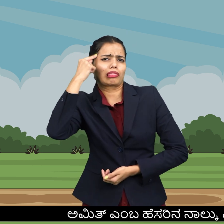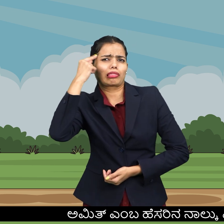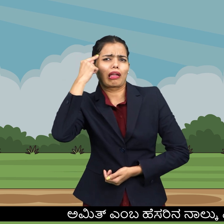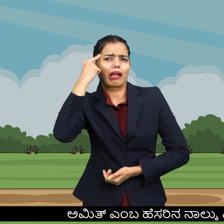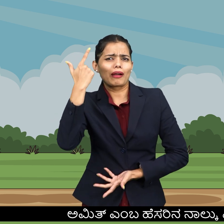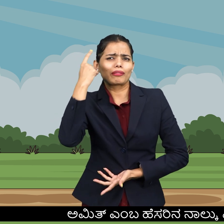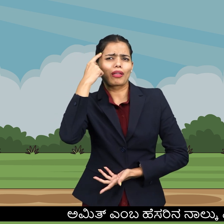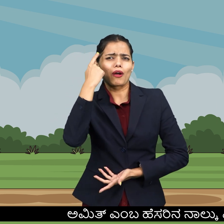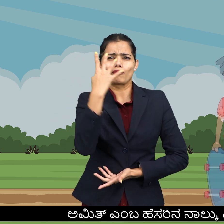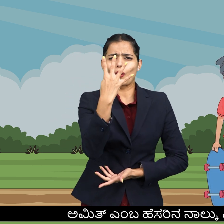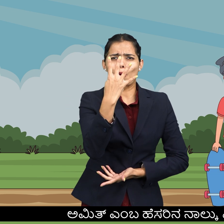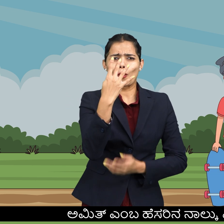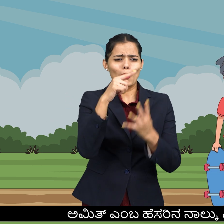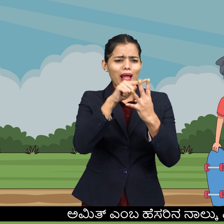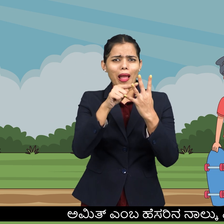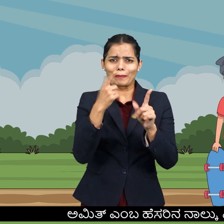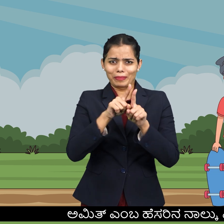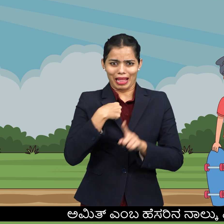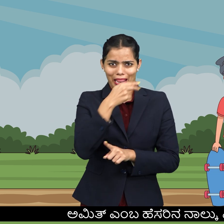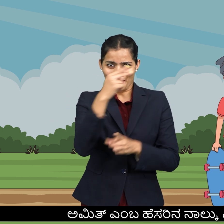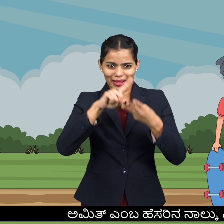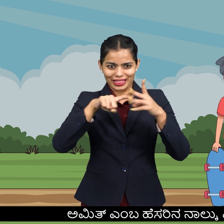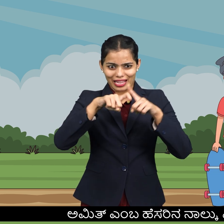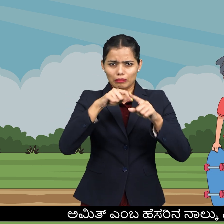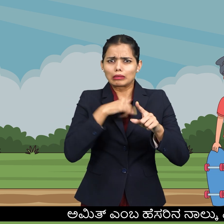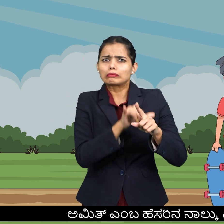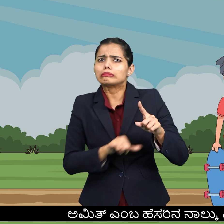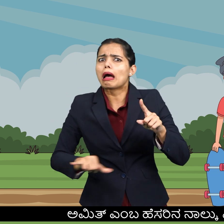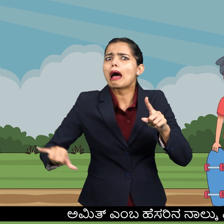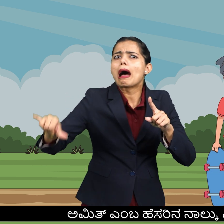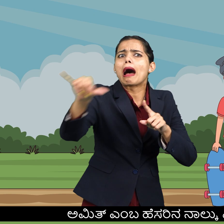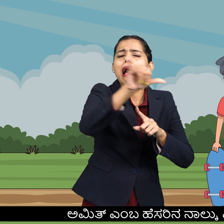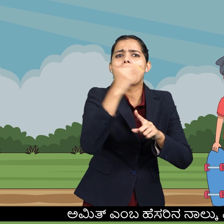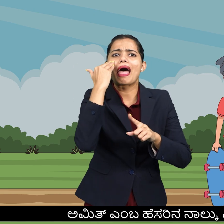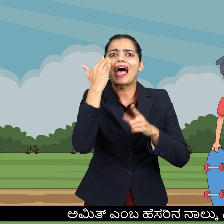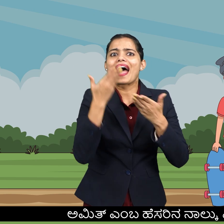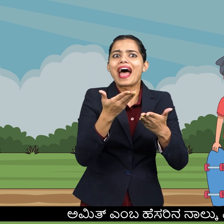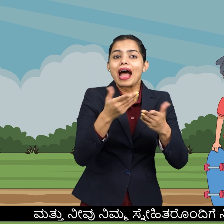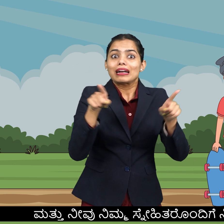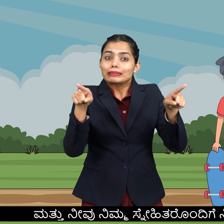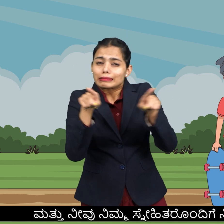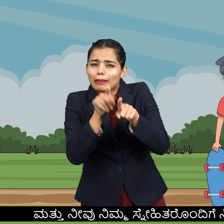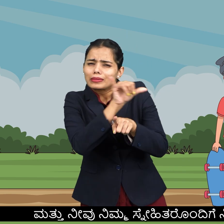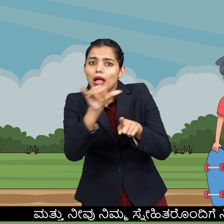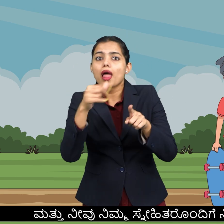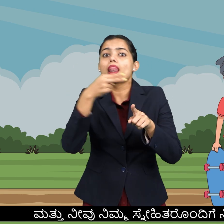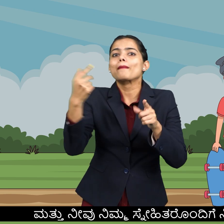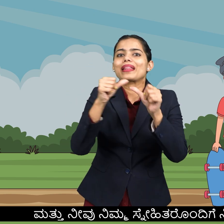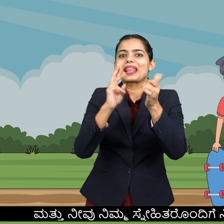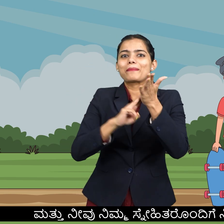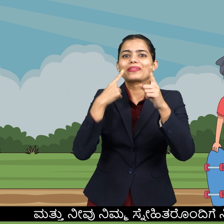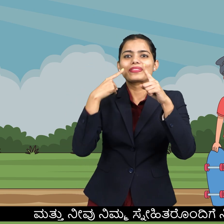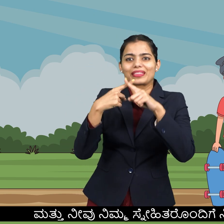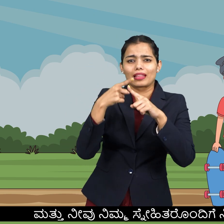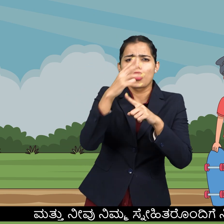ಅಮಿತ್ ಎಂಬ ಹೆಸರಿನ 4 ವಿದ್ಯಾರ್ಥಿಗಳಿದ್ದಾರೆ ಎಂದು ಭಾವಿಸಿ ಮತ್ತು ನೀವು